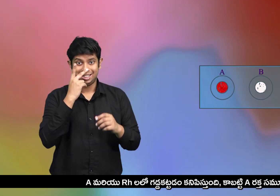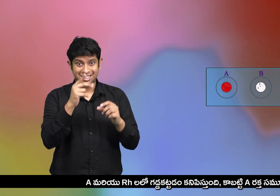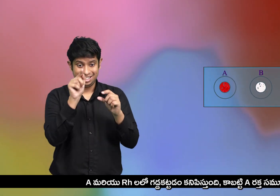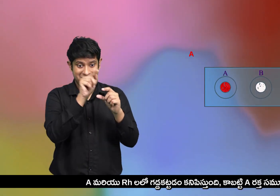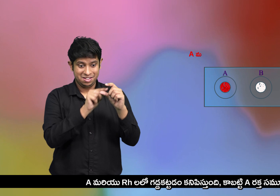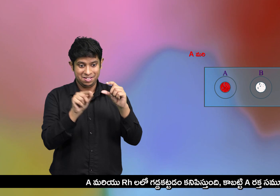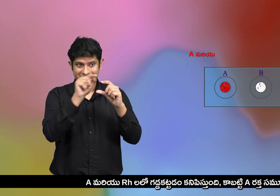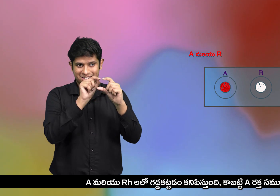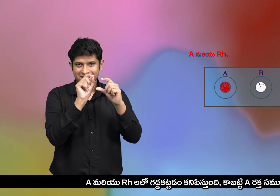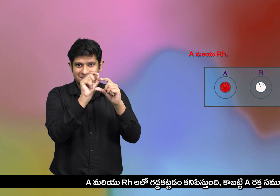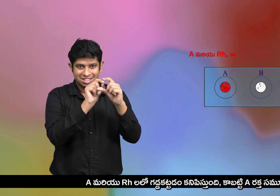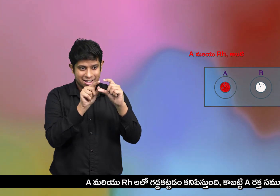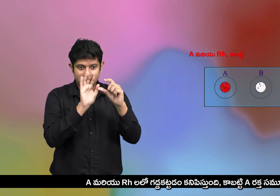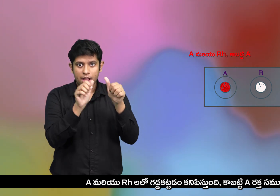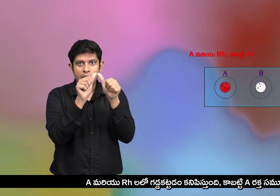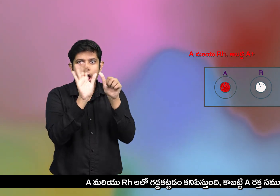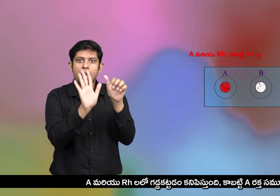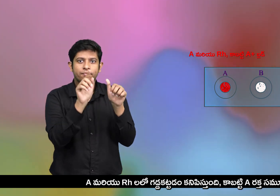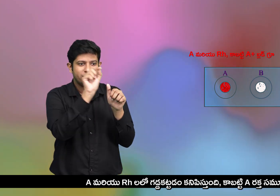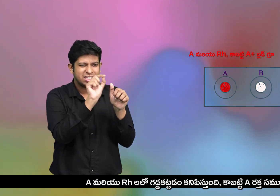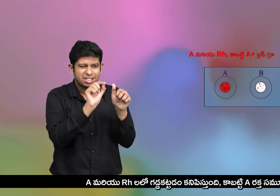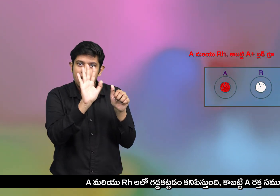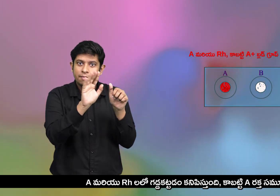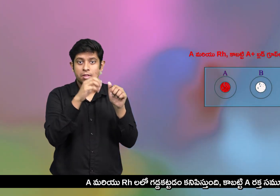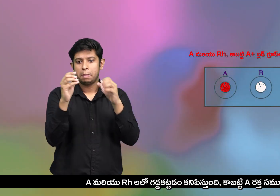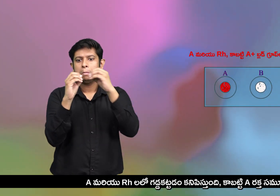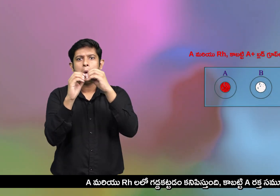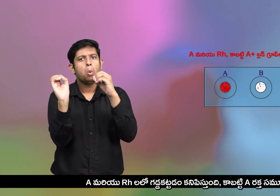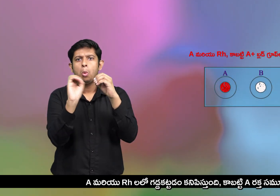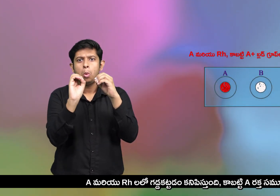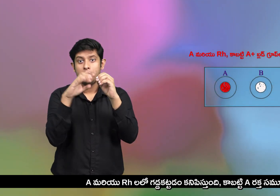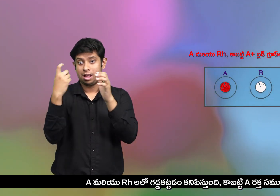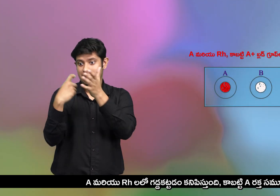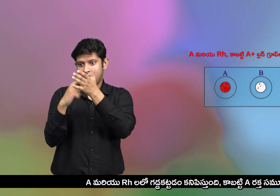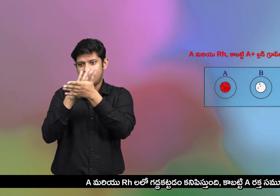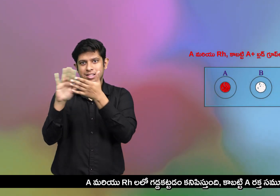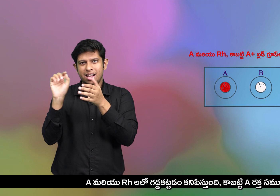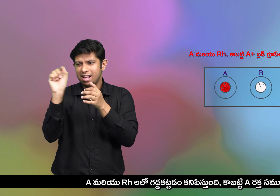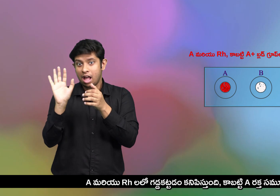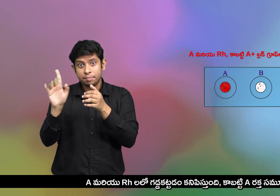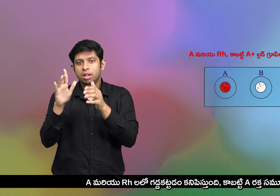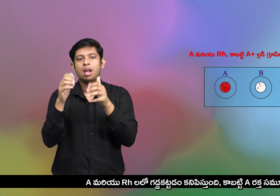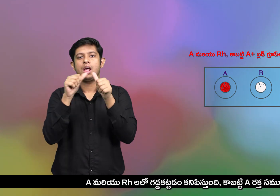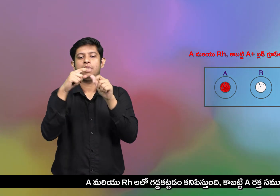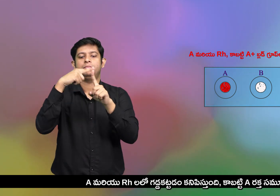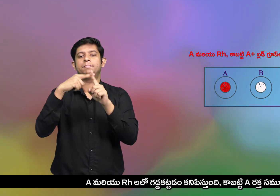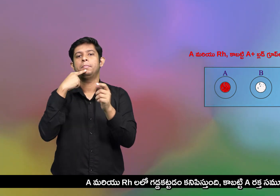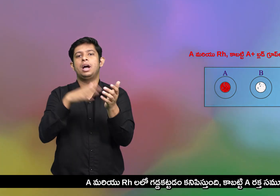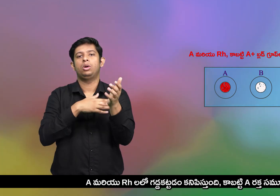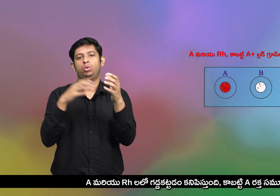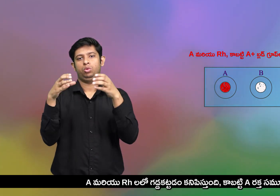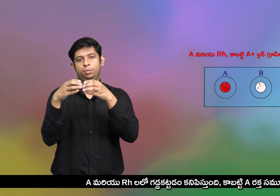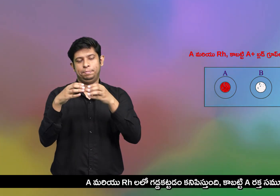ఏ మరియు ఆర్హెచ్లలో గడ్డకట్టడం కనిపిస్తుంది కాబట్టి ఏ రక్త సమూహం.